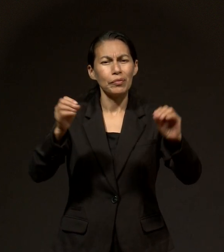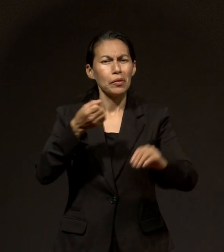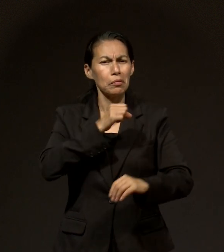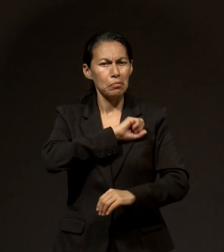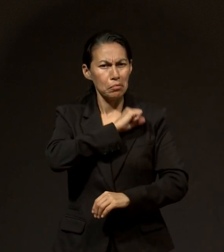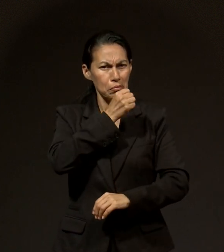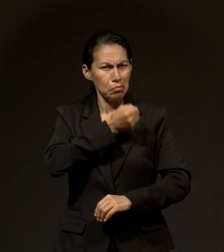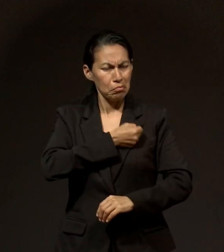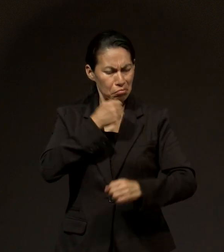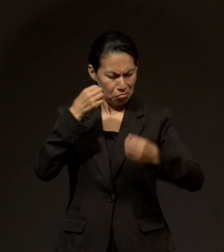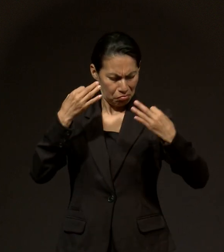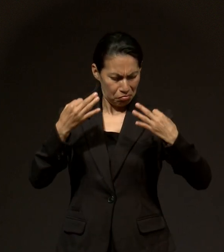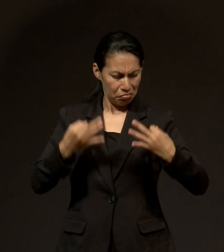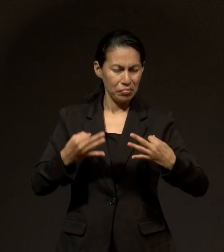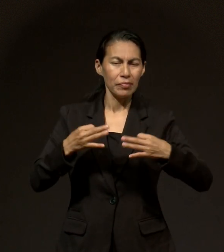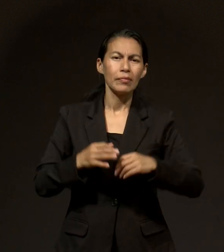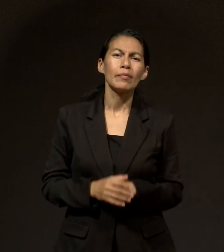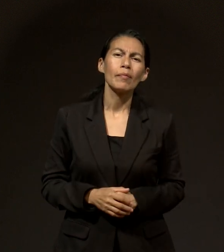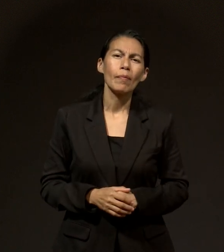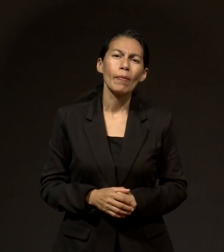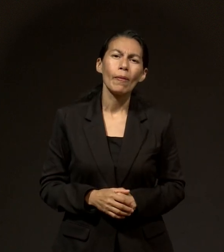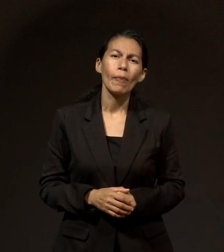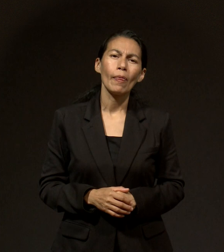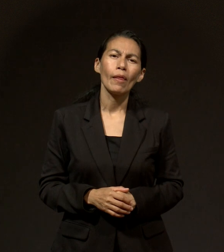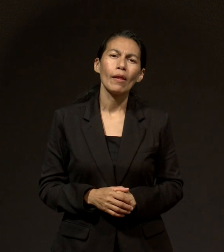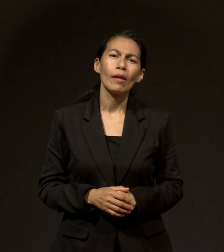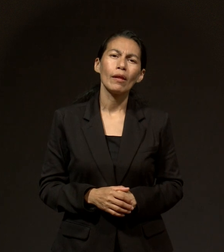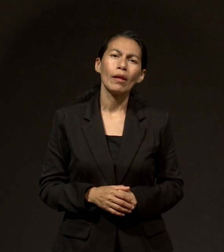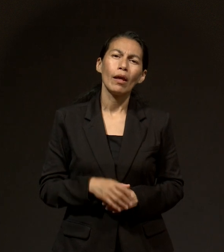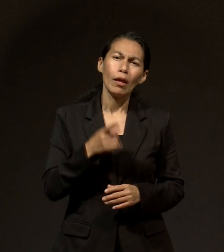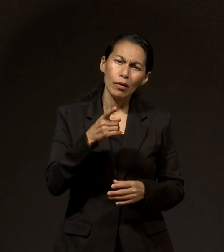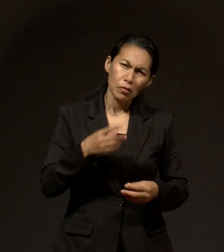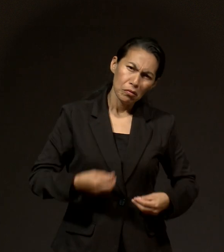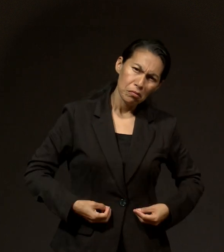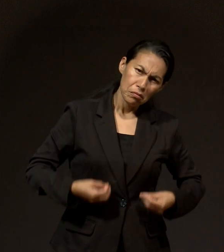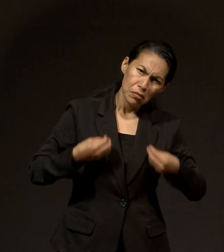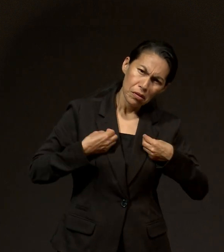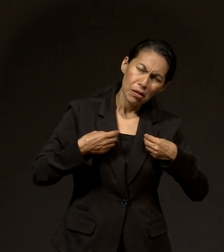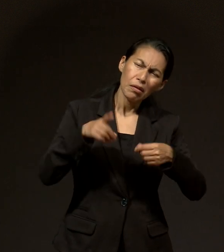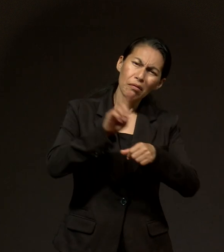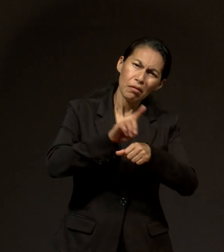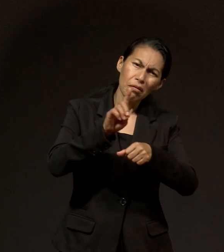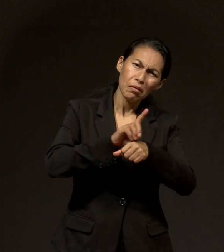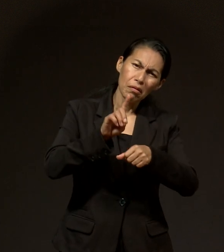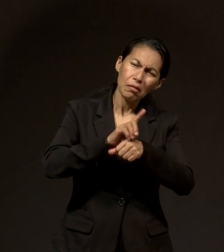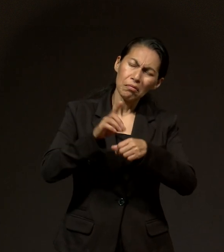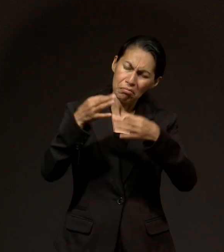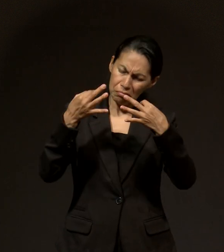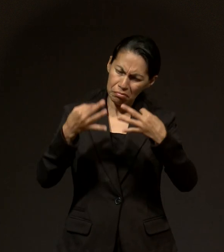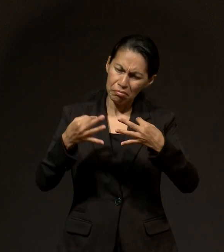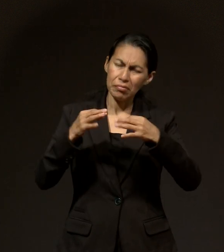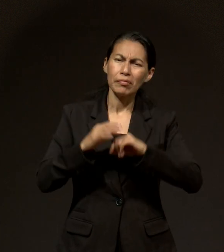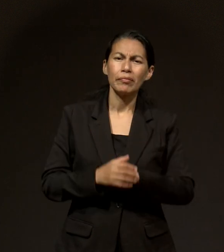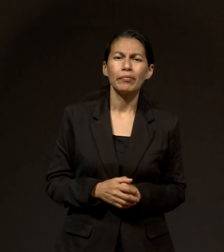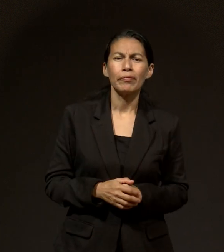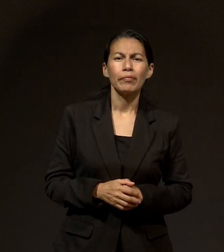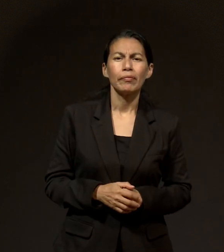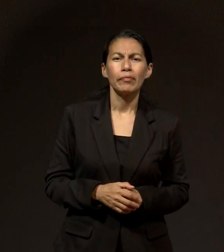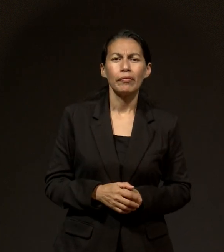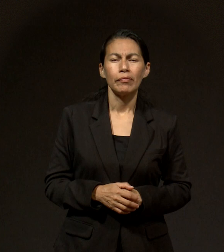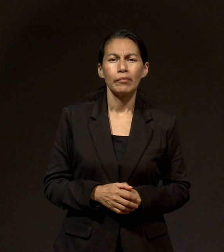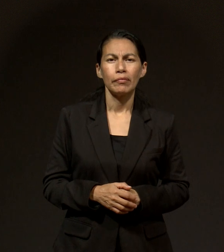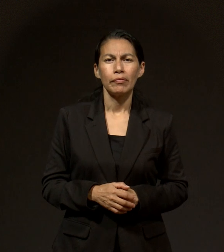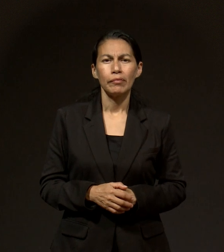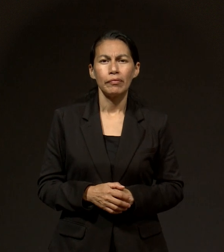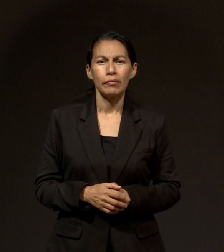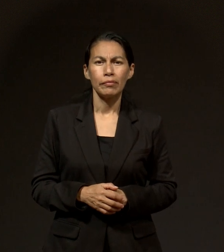recuperar su salud Y iniciar su vida cotidiana También